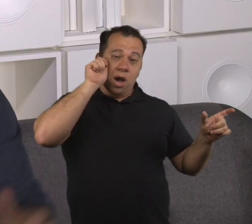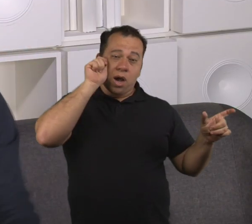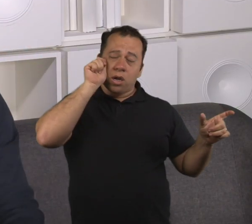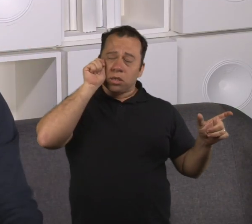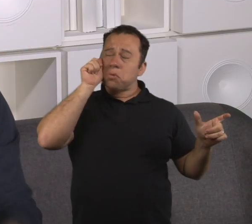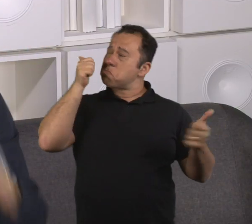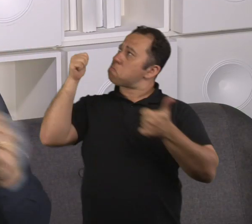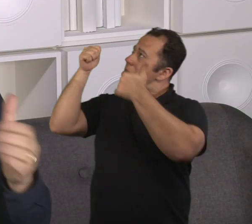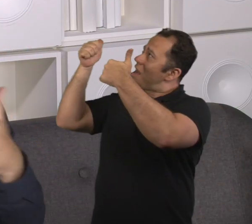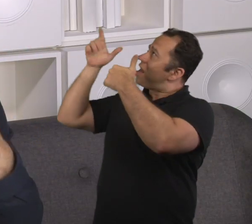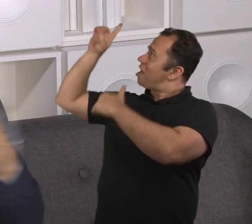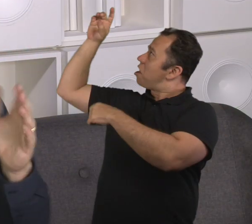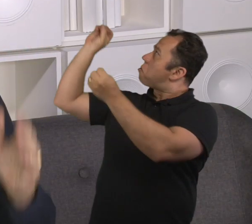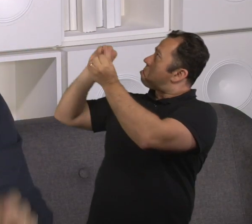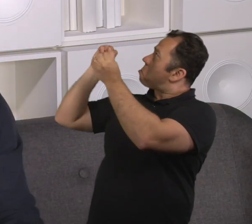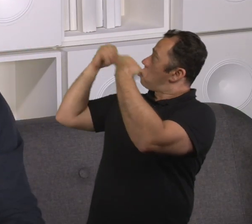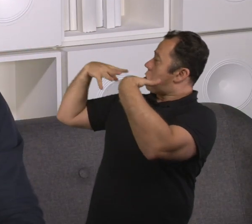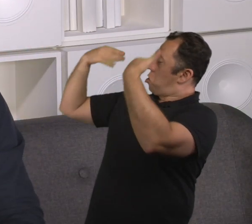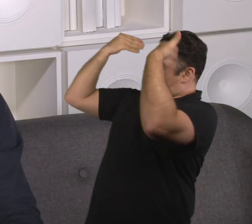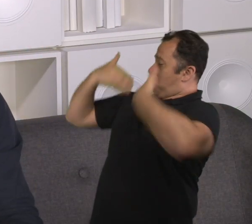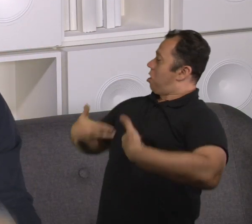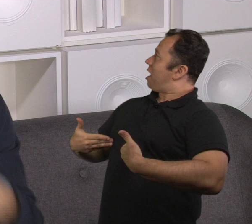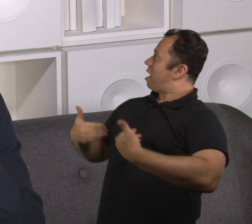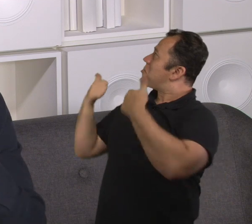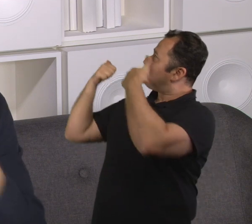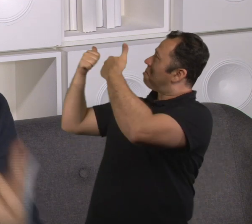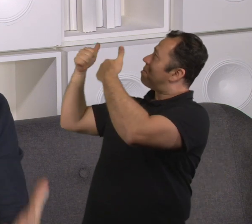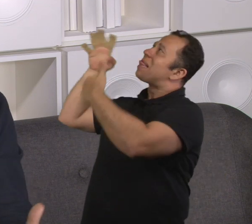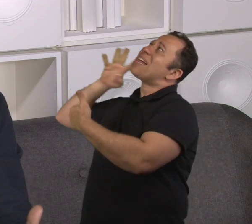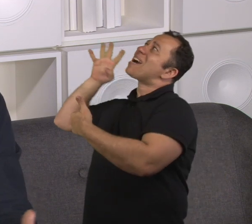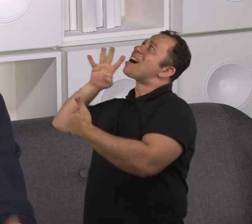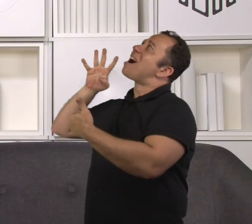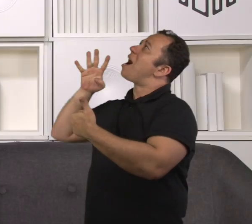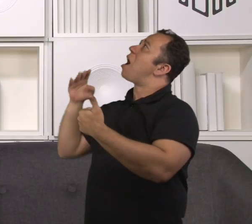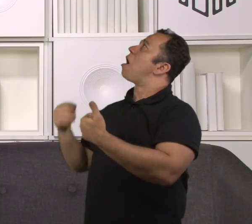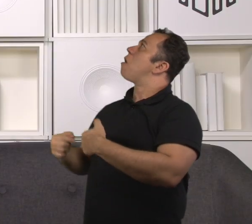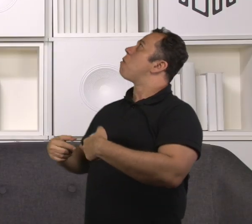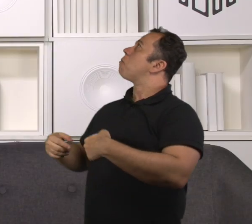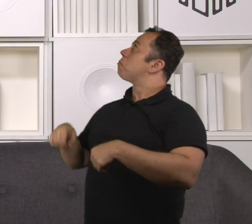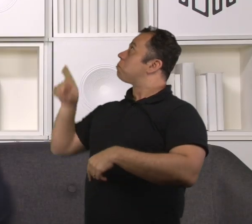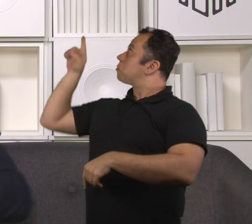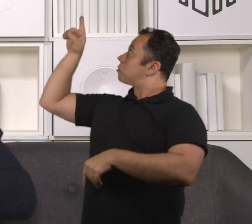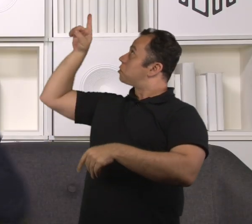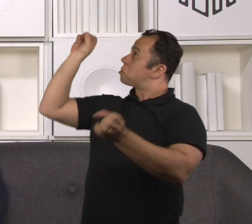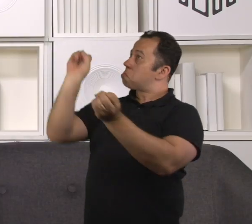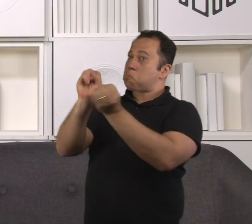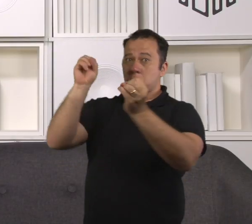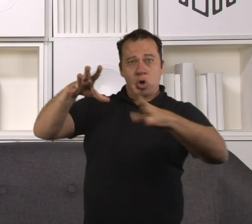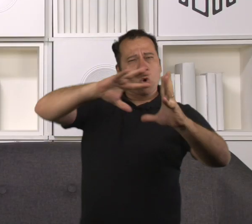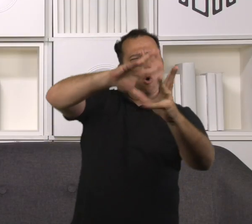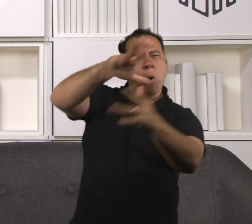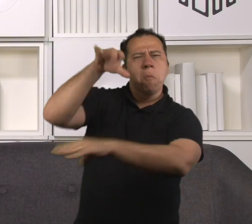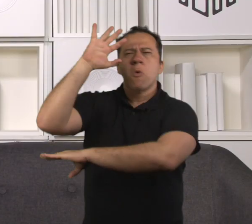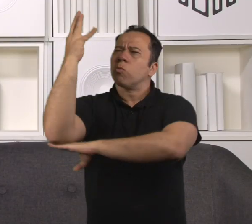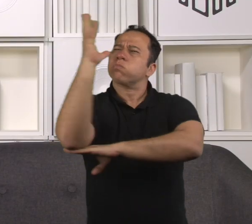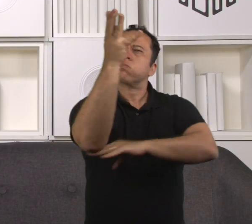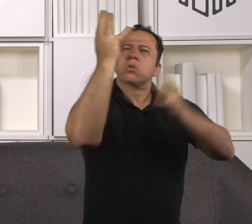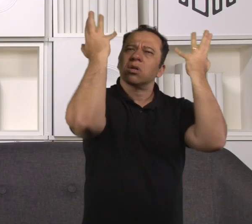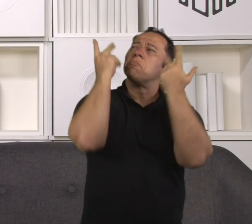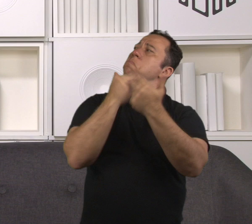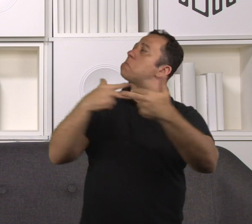para cuidar, deixa que daqui para frente eu resolvo. Deixa que eu faço do meu jeito, deixa que eu faço com a minha força, deixa que eu faço com a minha